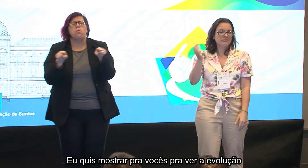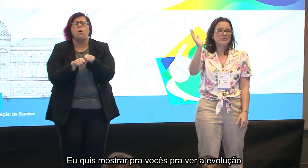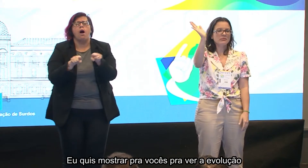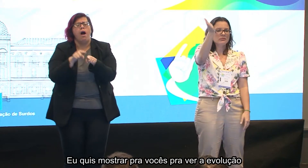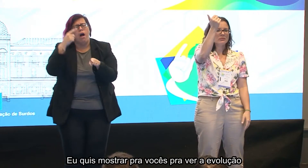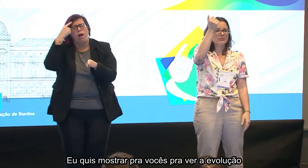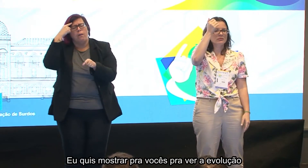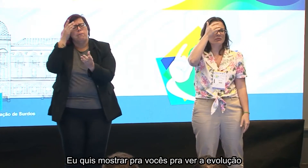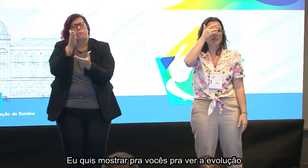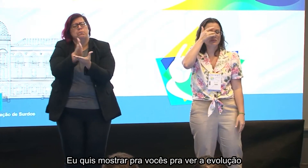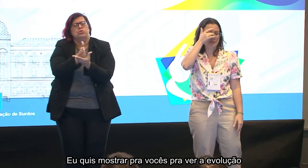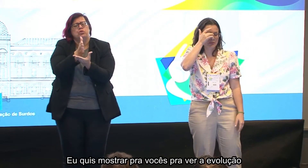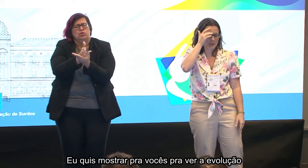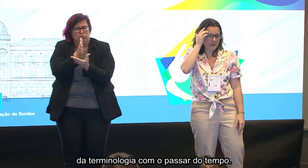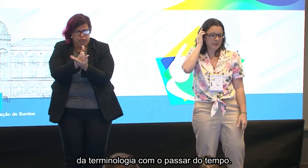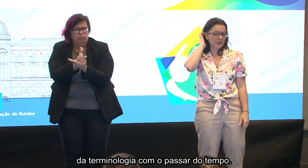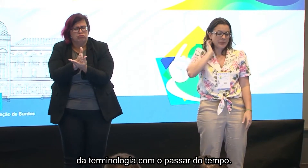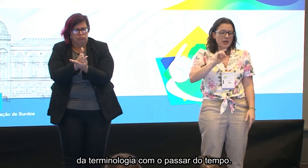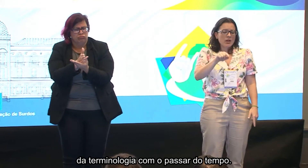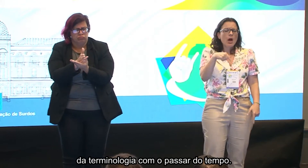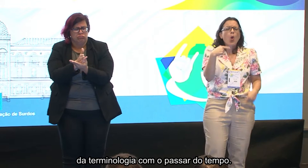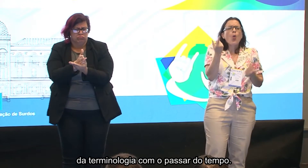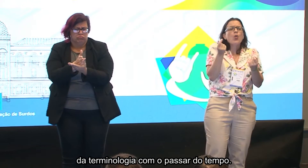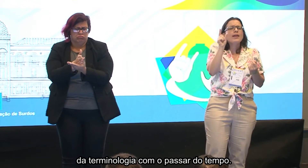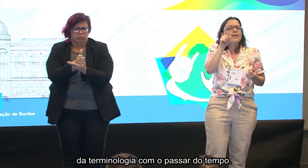para vocês, para ver a evolução da terminologia com o passar do tempo.